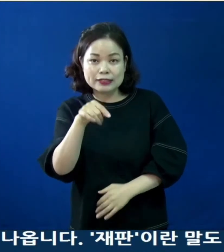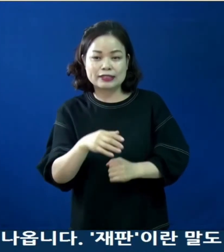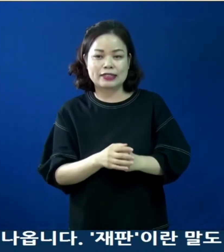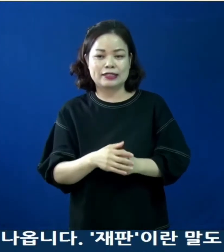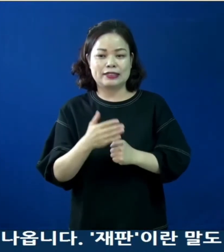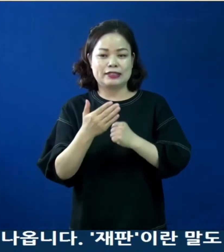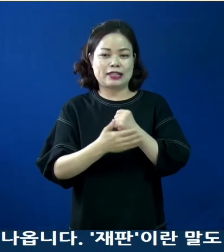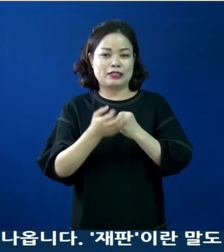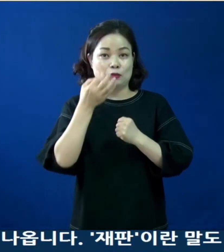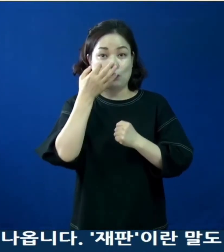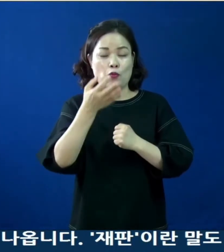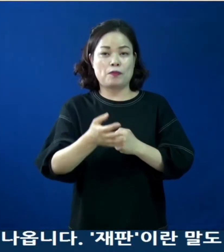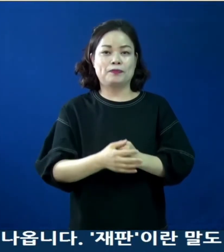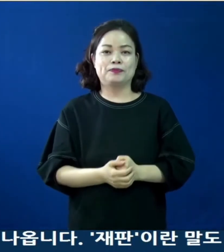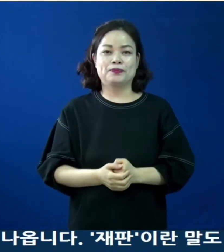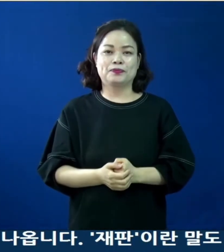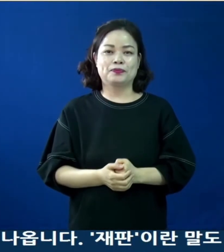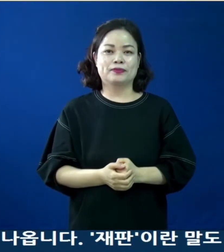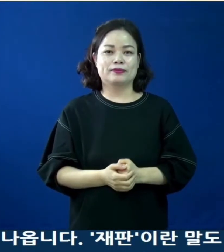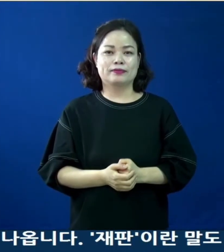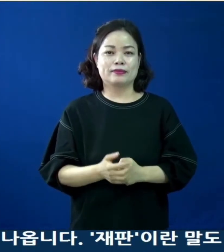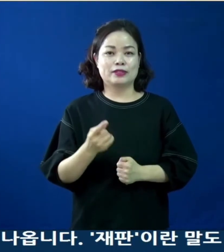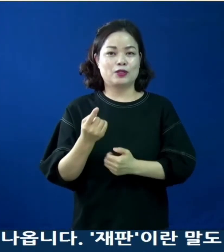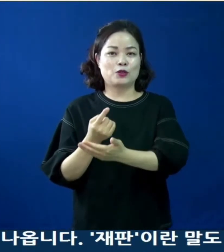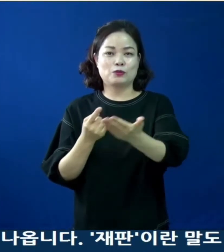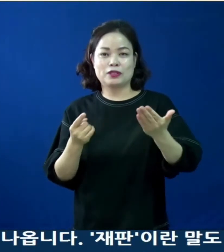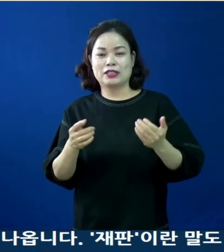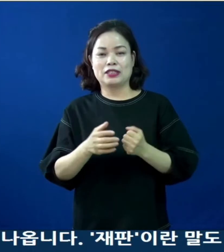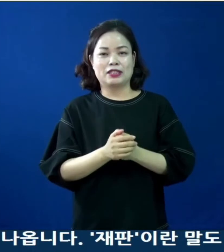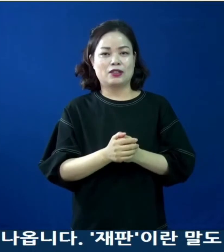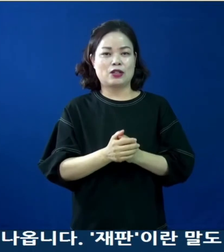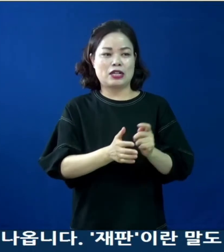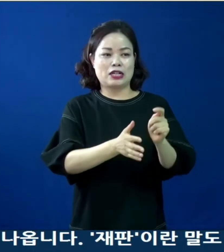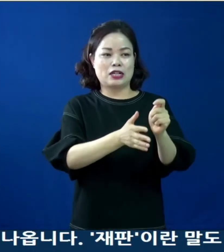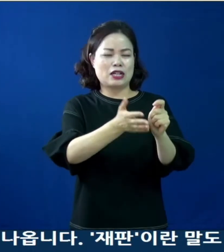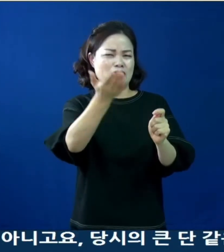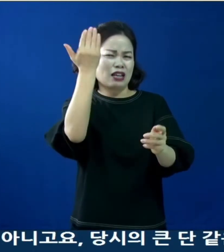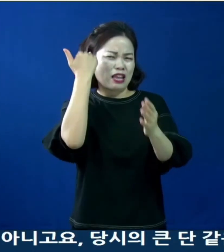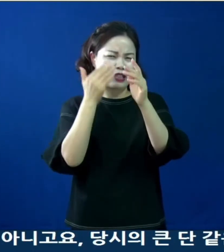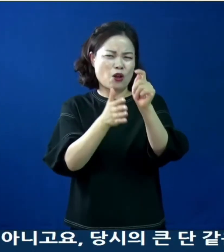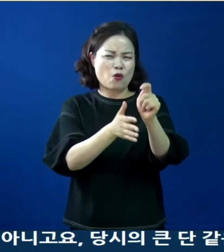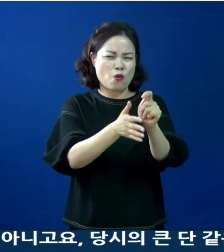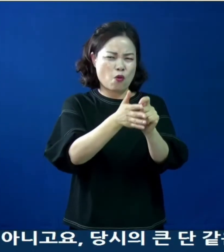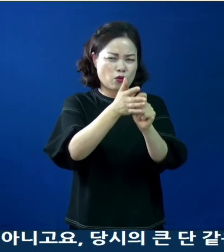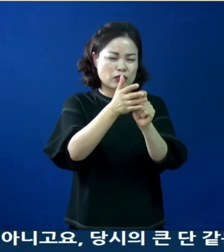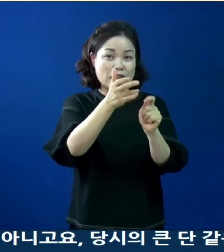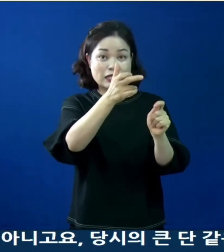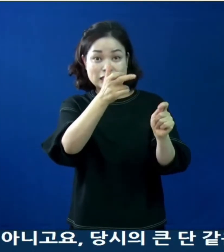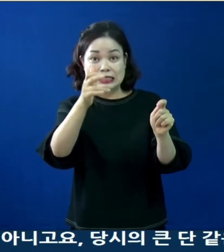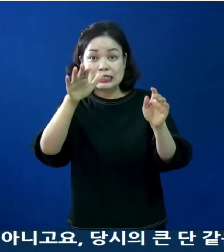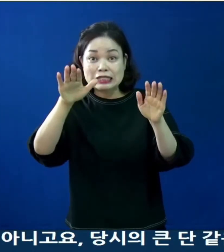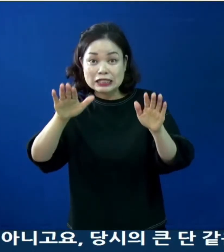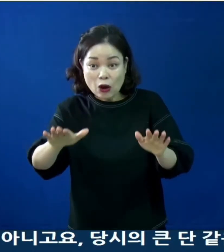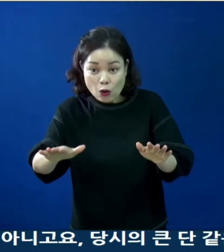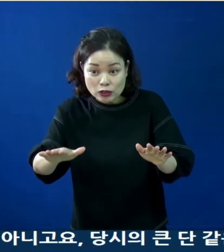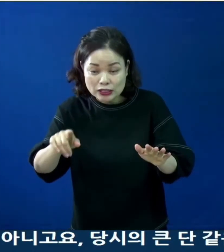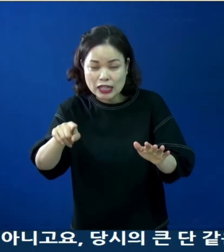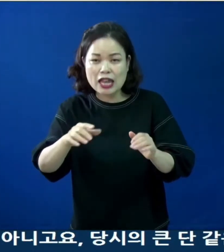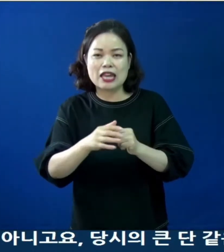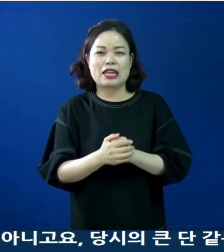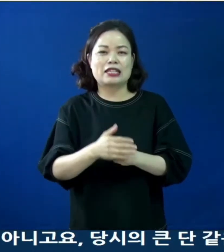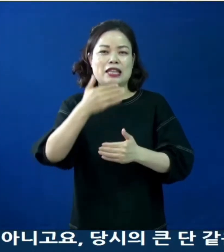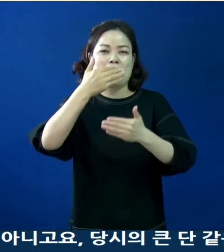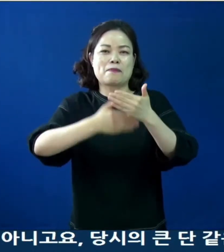사진 보면서 정리해 보면 여러분 이제 이게 이제 고대 고린도는 이거보다 훨씬 컸어요. 근데 현재